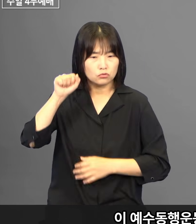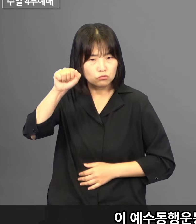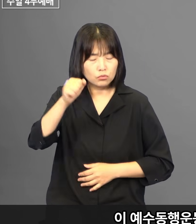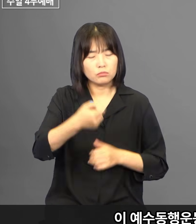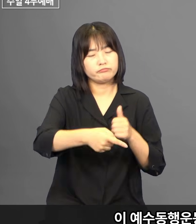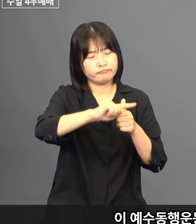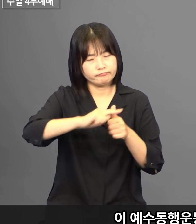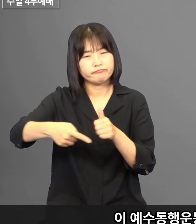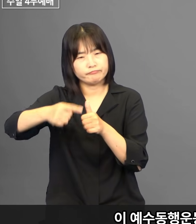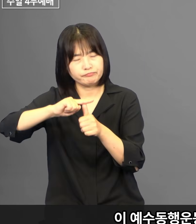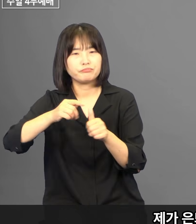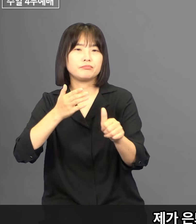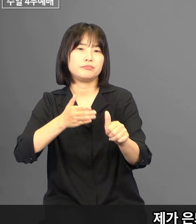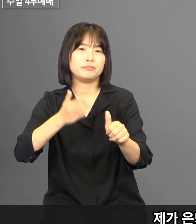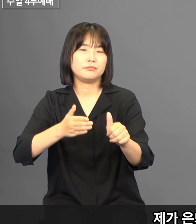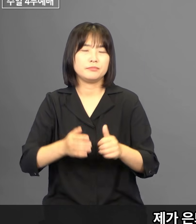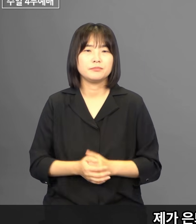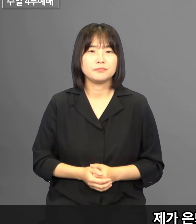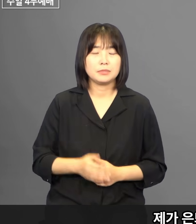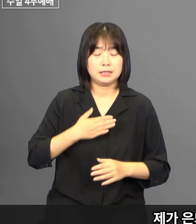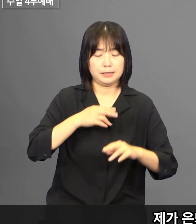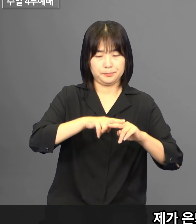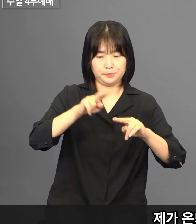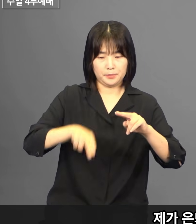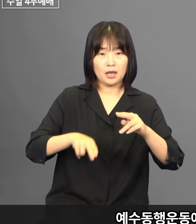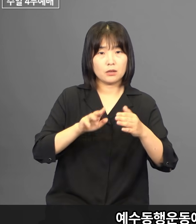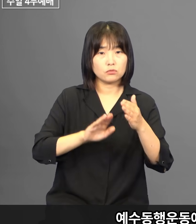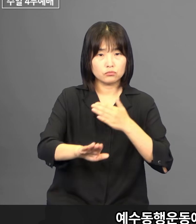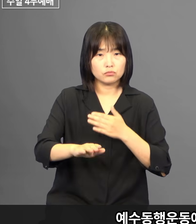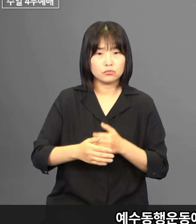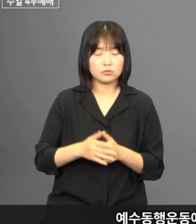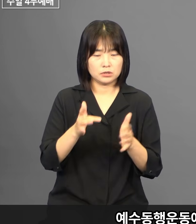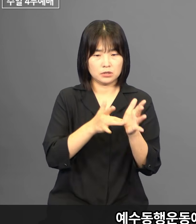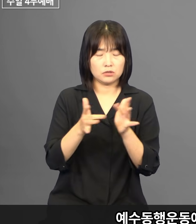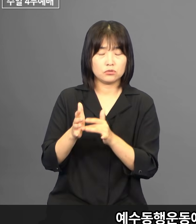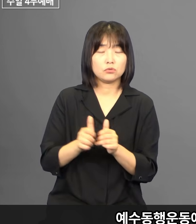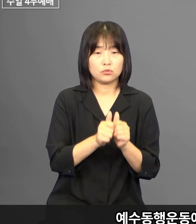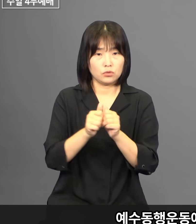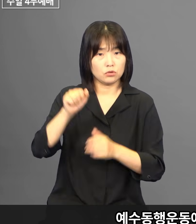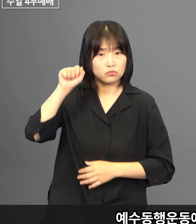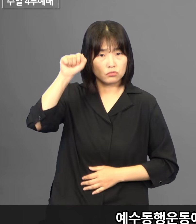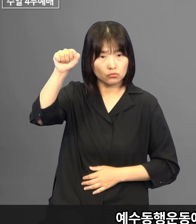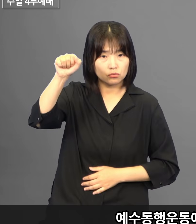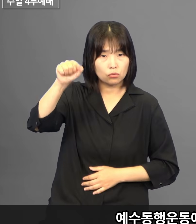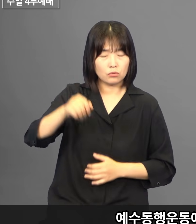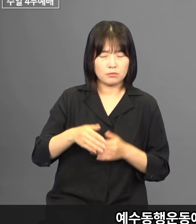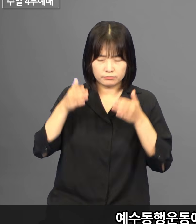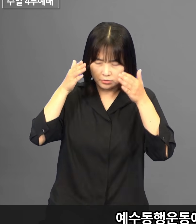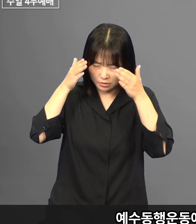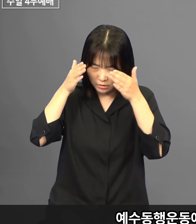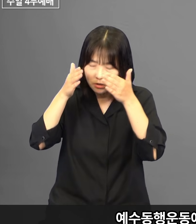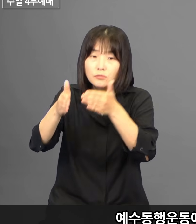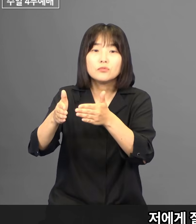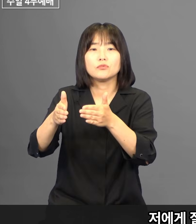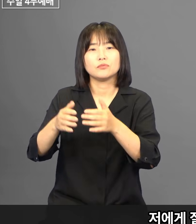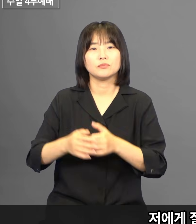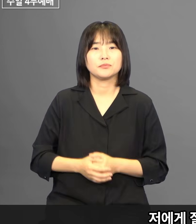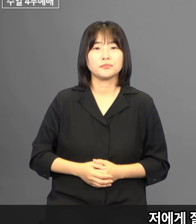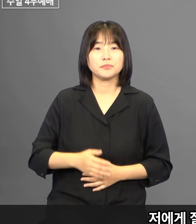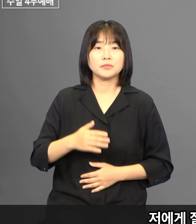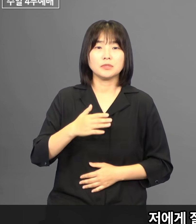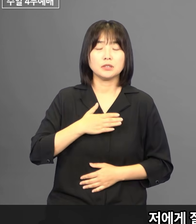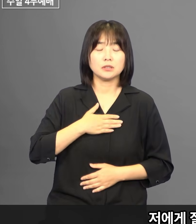하자는. 제가 은퇴하고 난 다음에 예수 동행 운동에 이제 전념하게 되면서